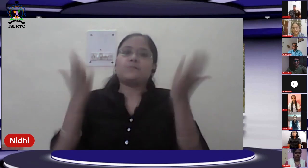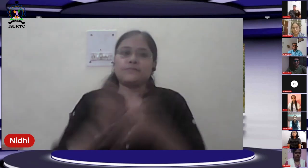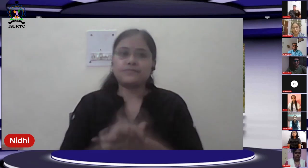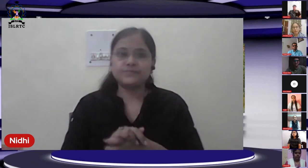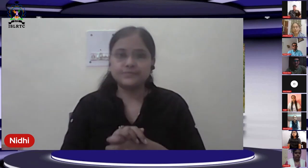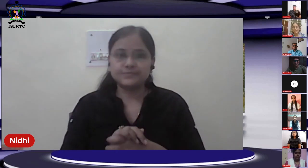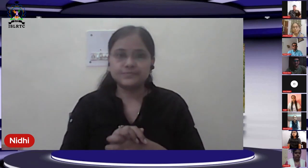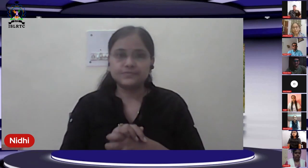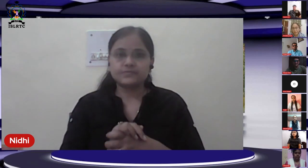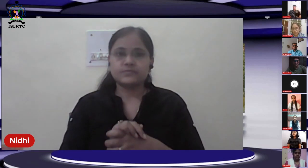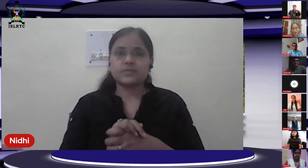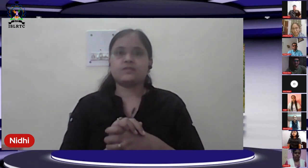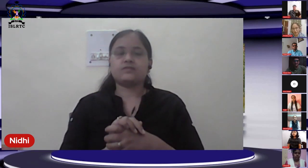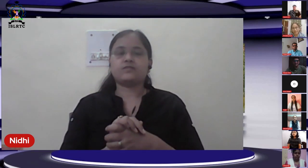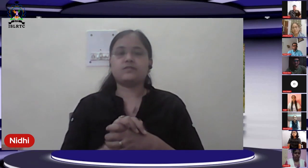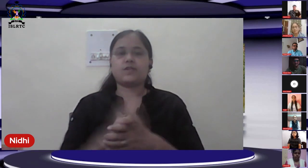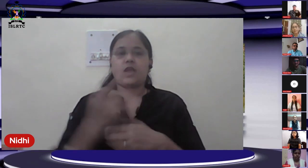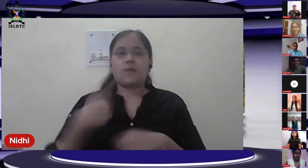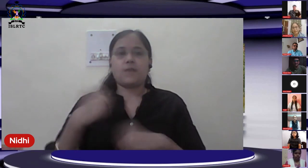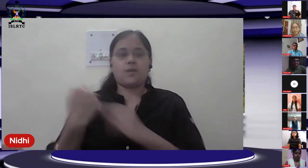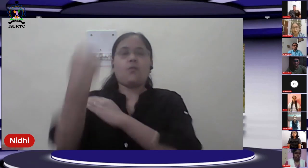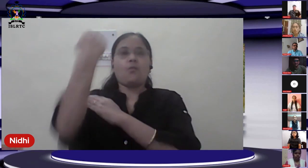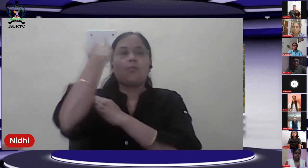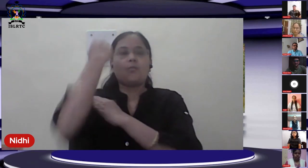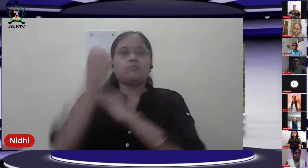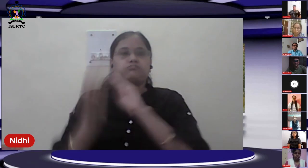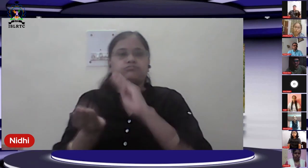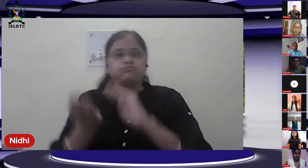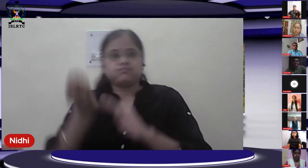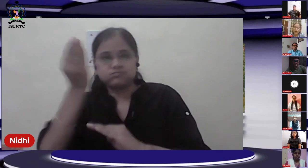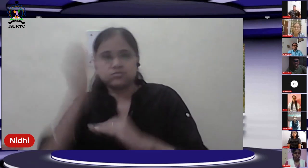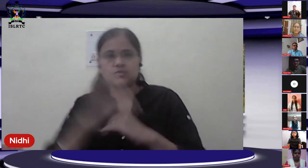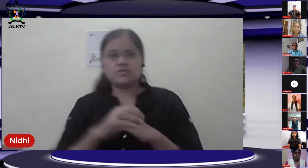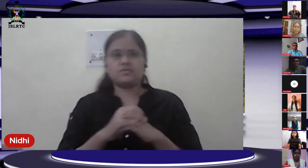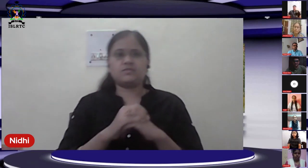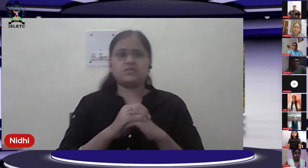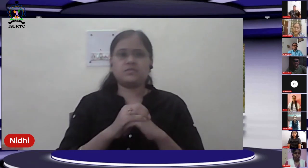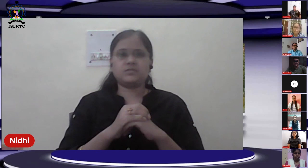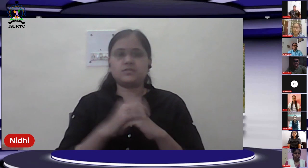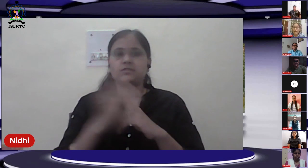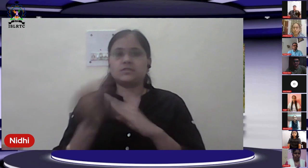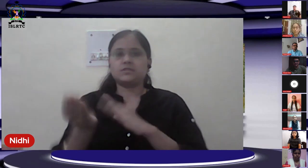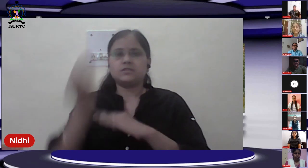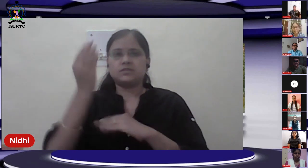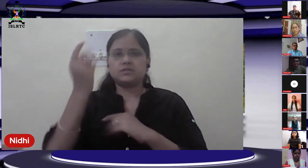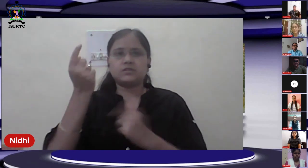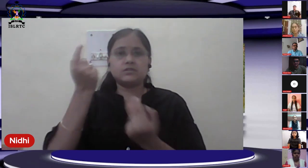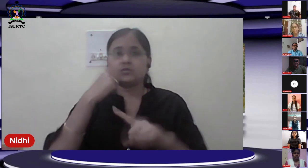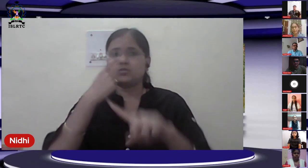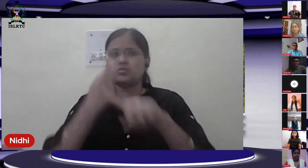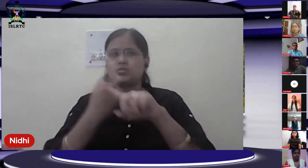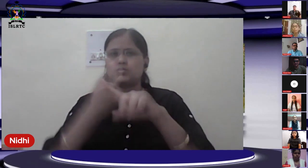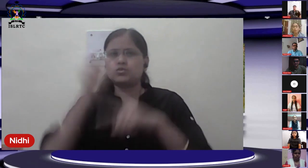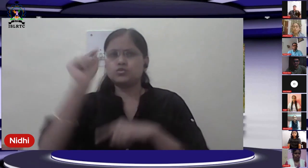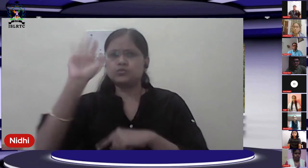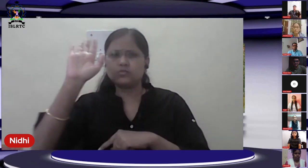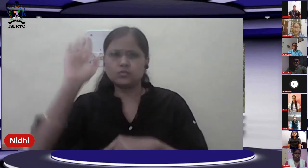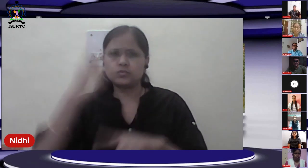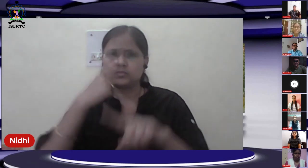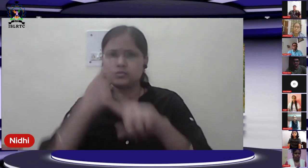स्ट्रेंथ को, हमारी इम्यूनिटी को हम बढ़ा सकते हैं। योगा करने से बहुत सारी बीमारियों से ठीक भी हो रहे हैं, बहुत ऐसी